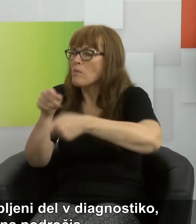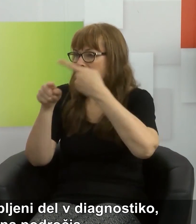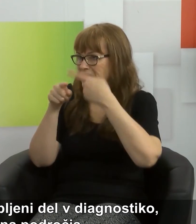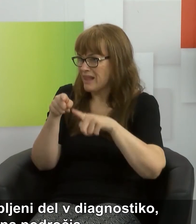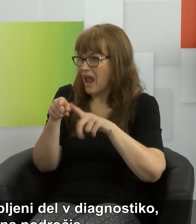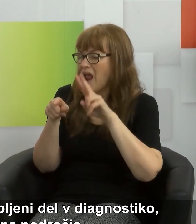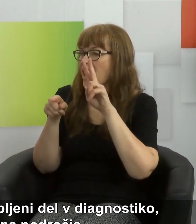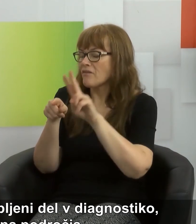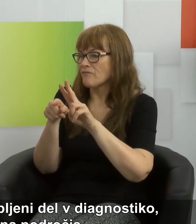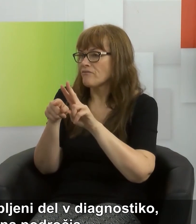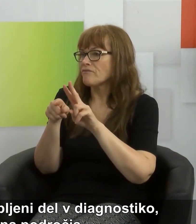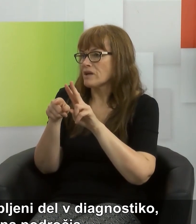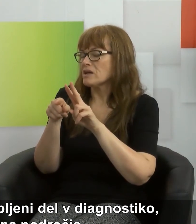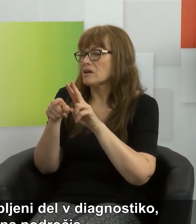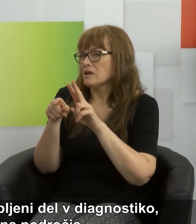del v